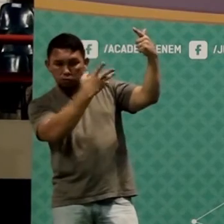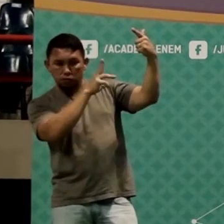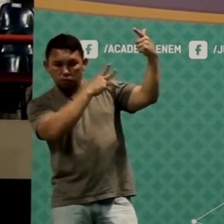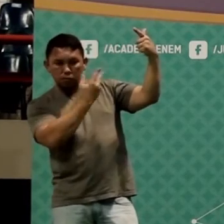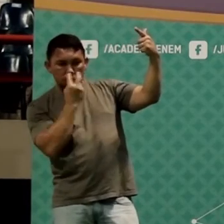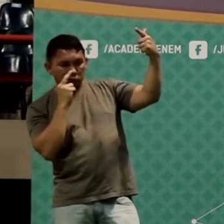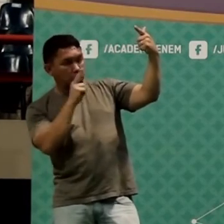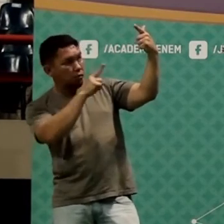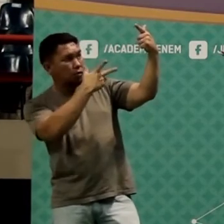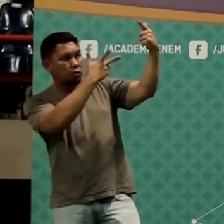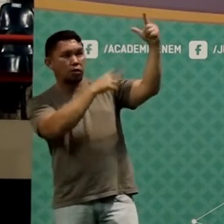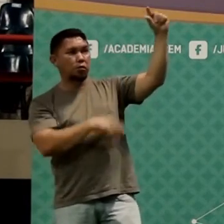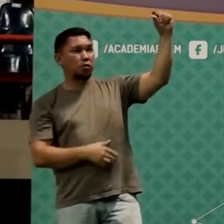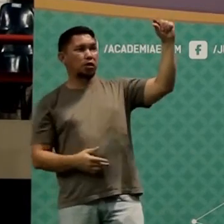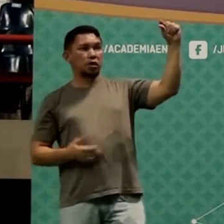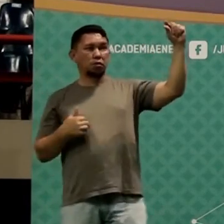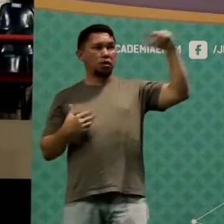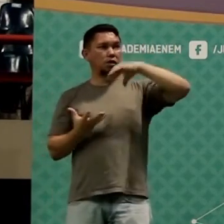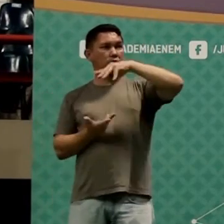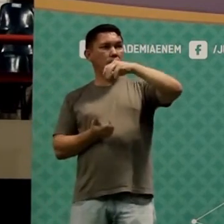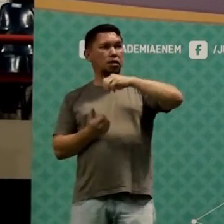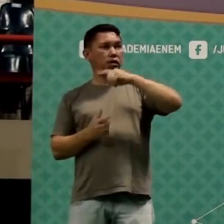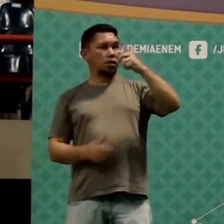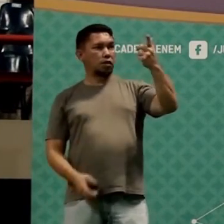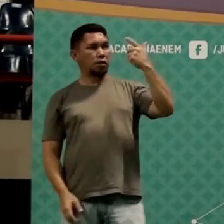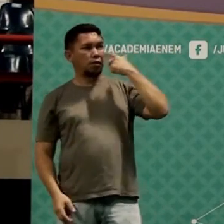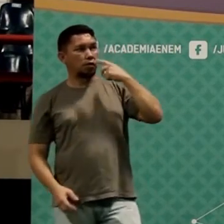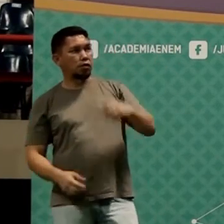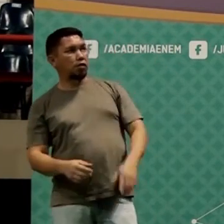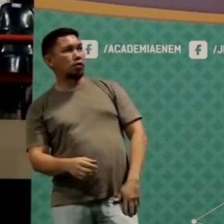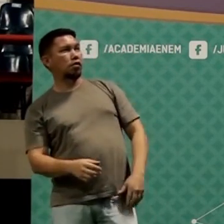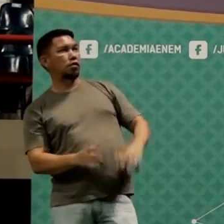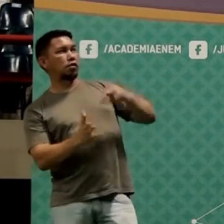o sol da terra, é porque o sol é menor do que a terra, né? Olha, você faz assim.